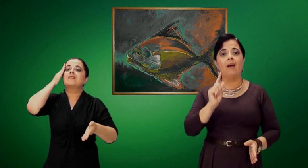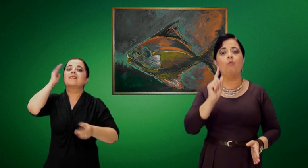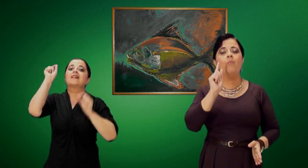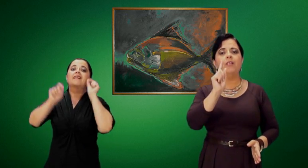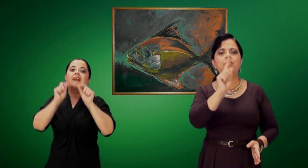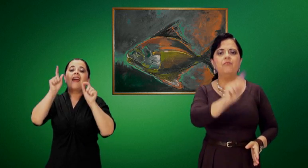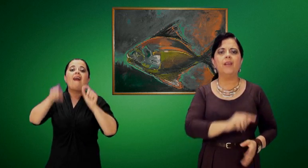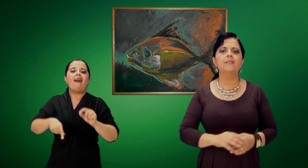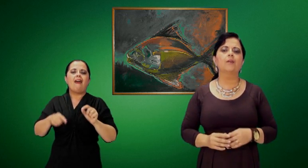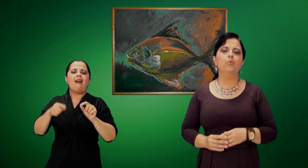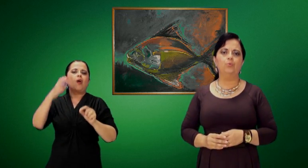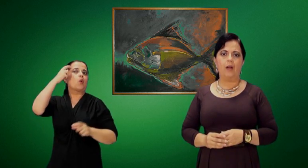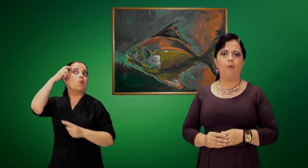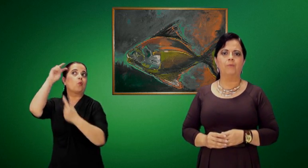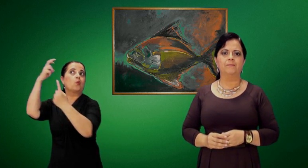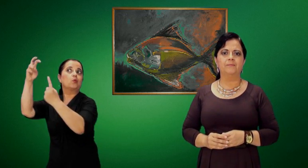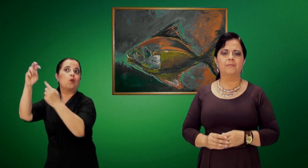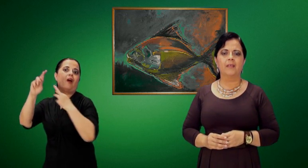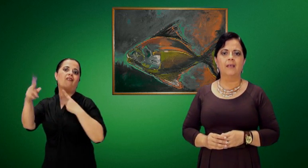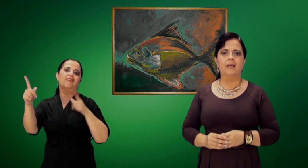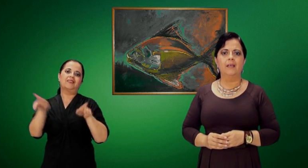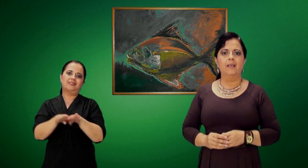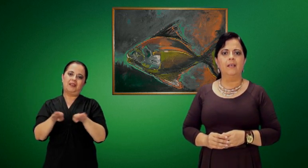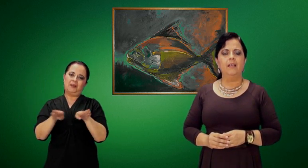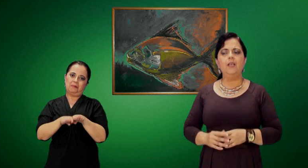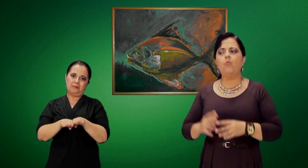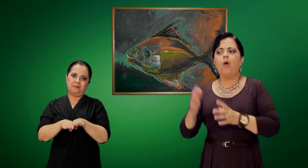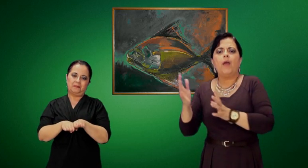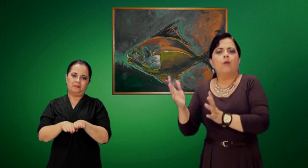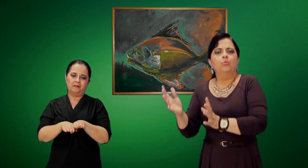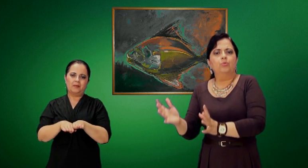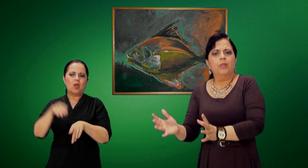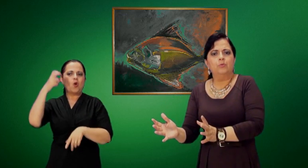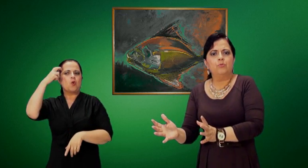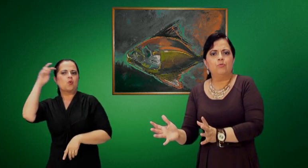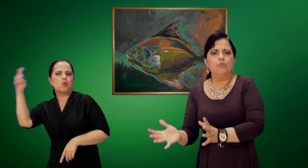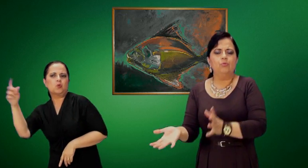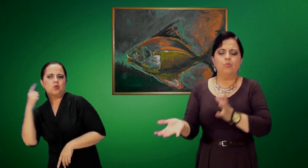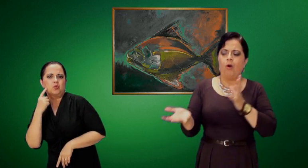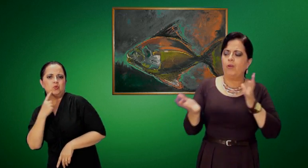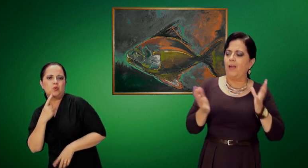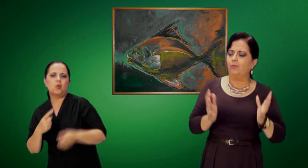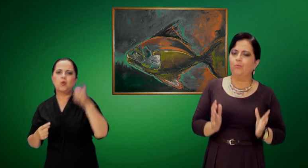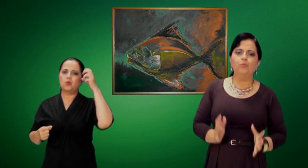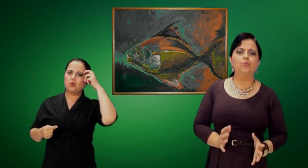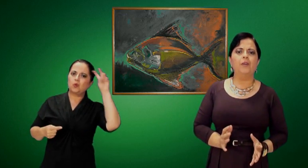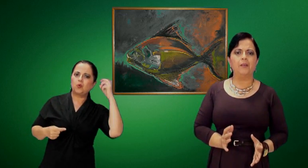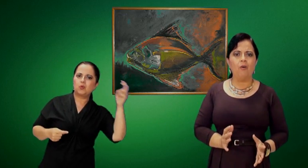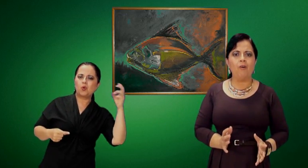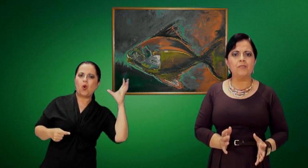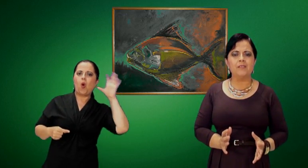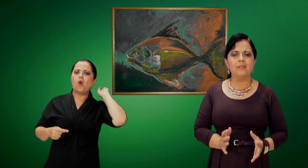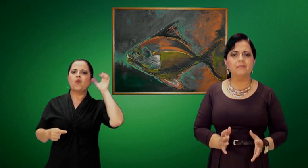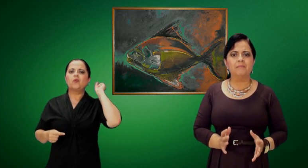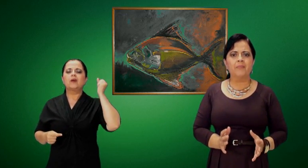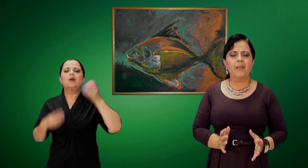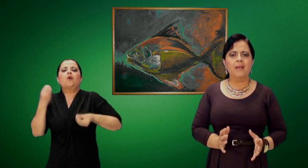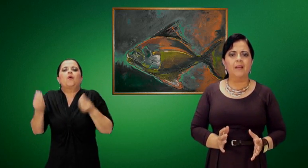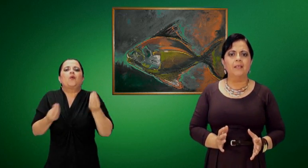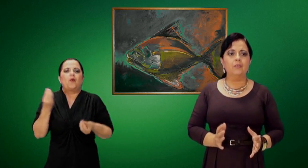que há uma diferença cultural. E qual é a cultura do surdo? Qual é a cultura